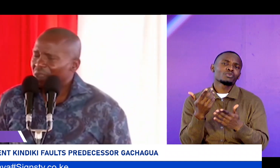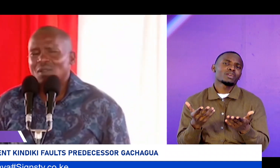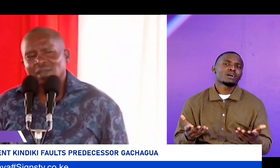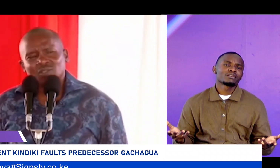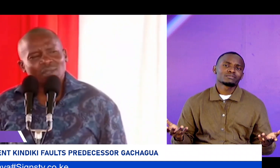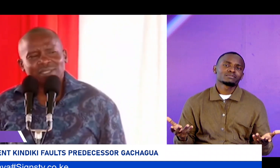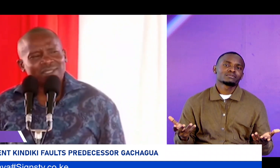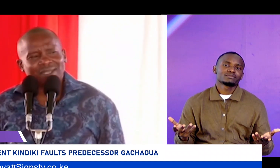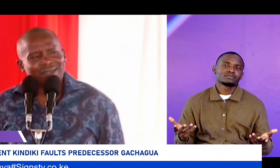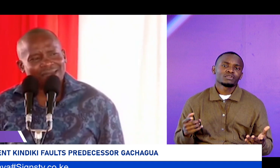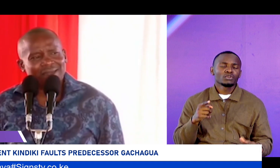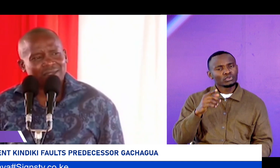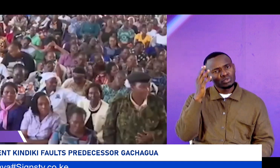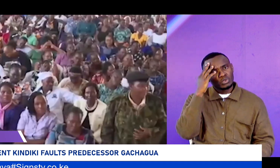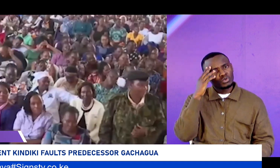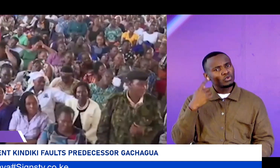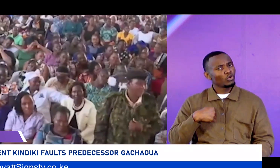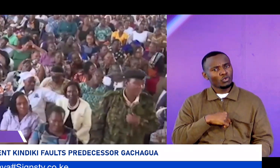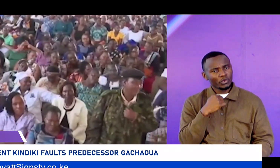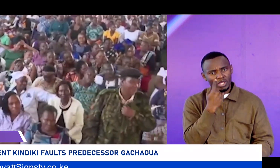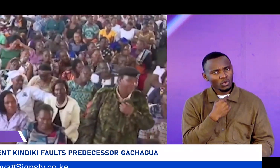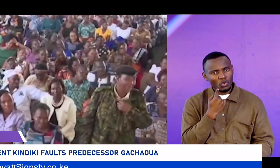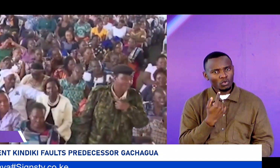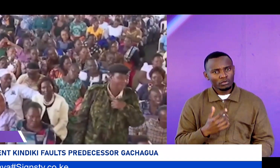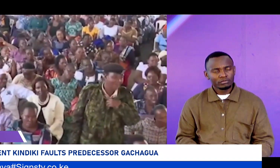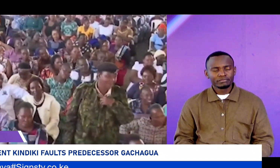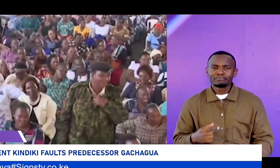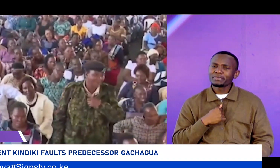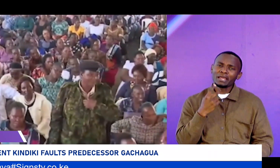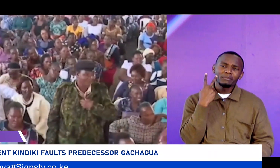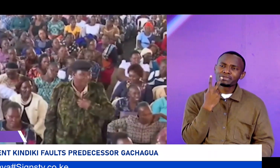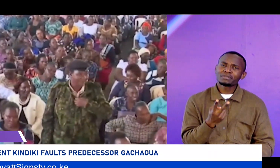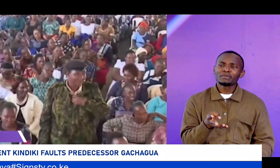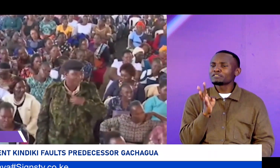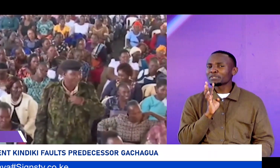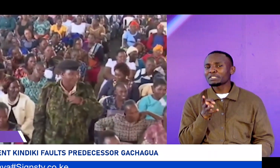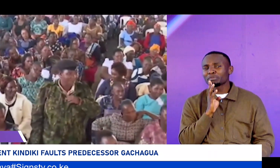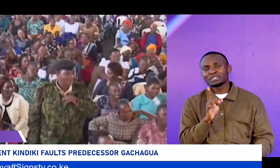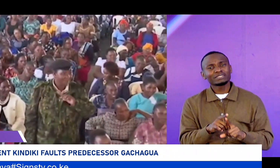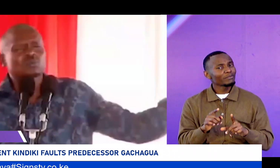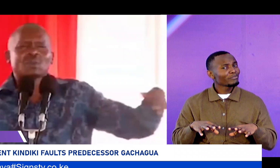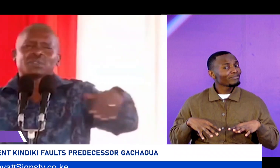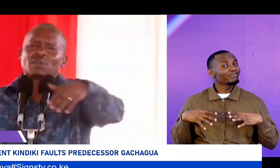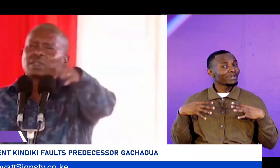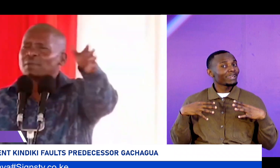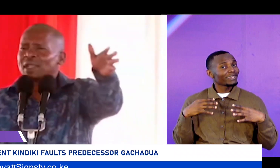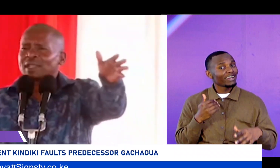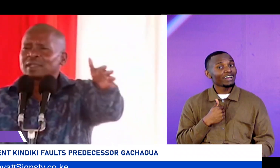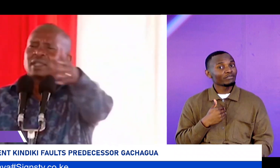Wewe unajua sisi ni kina nani? Naona tu wakiongea na wako na kiburi. Mtu akuja ongea mambo yake lakini akuwe